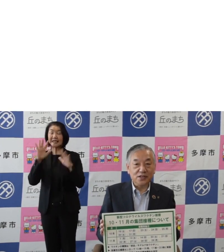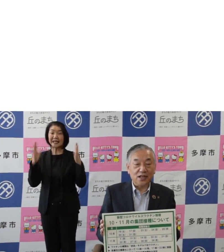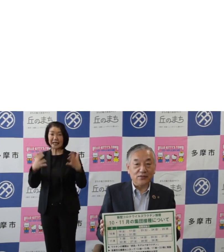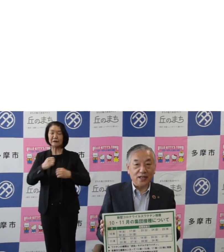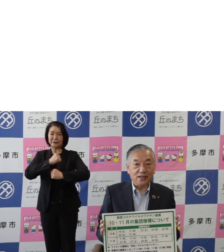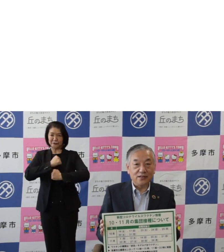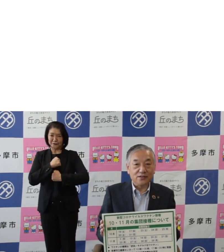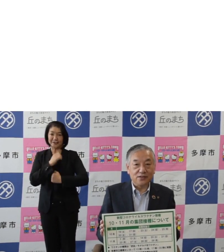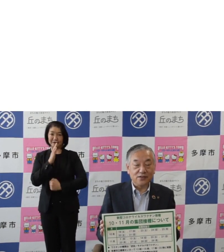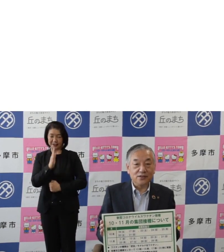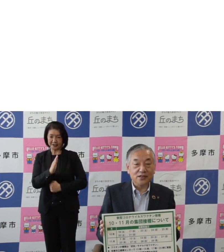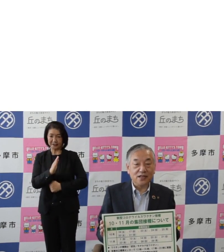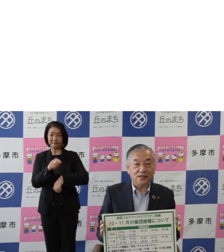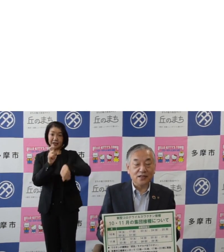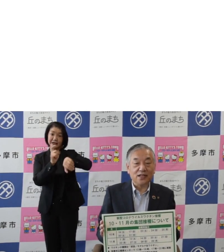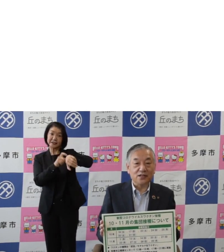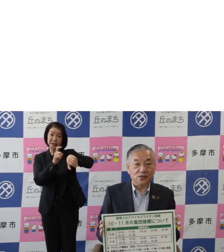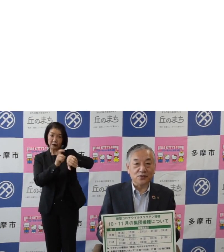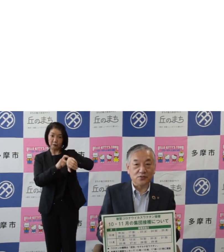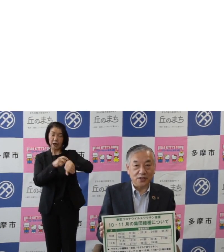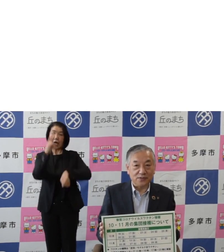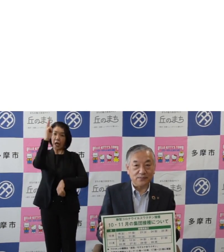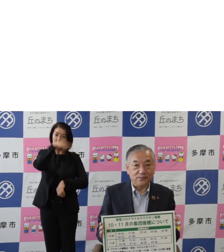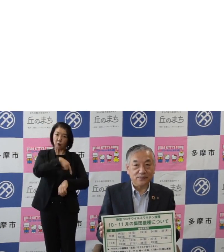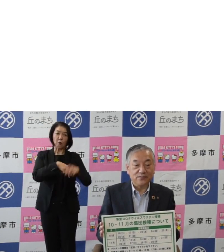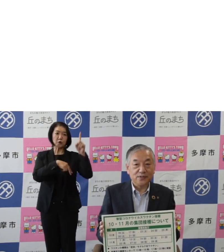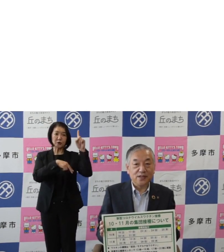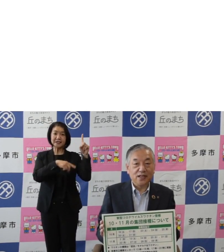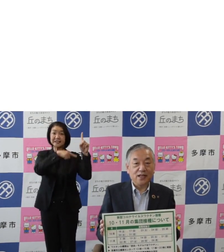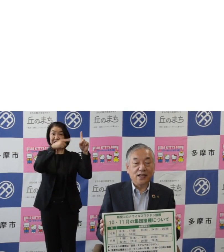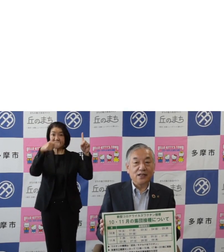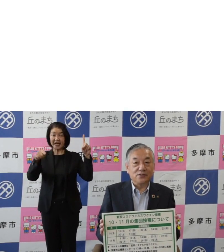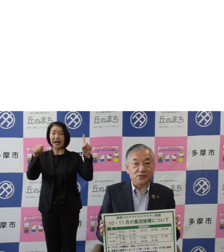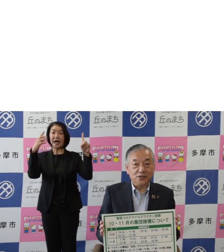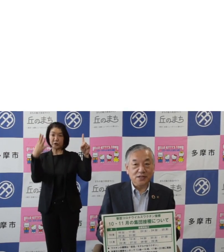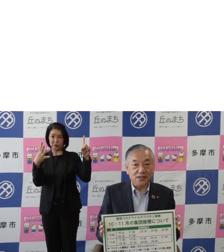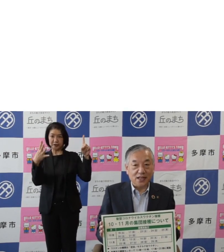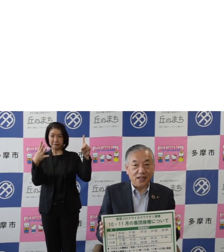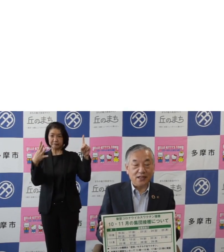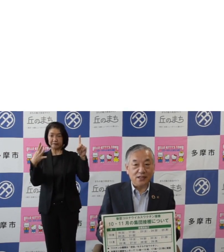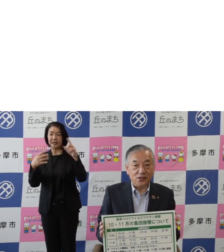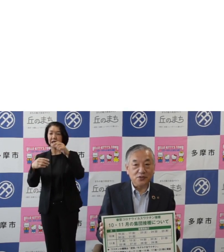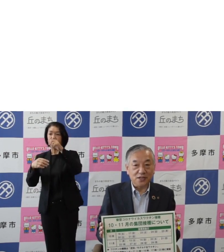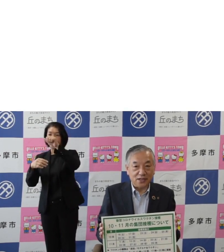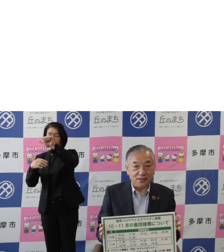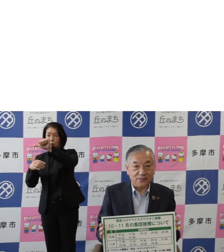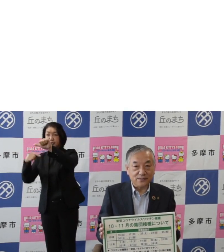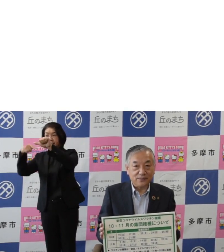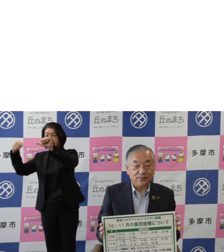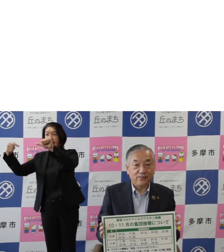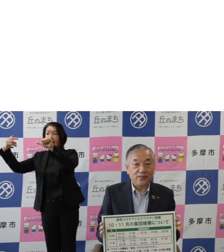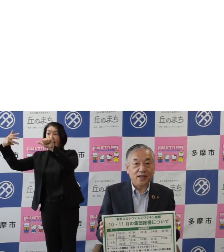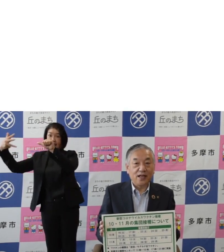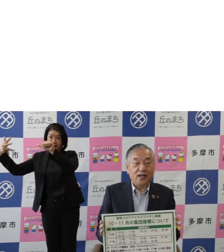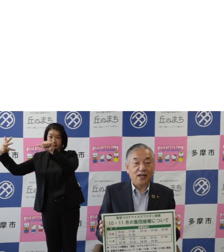接種時間は13時から16時、17時から20時です。